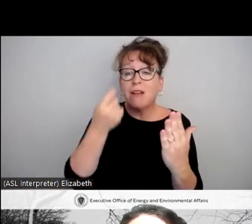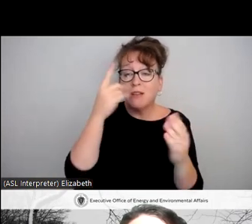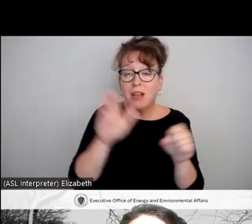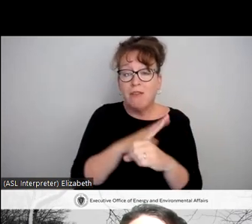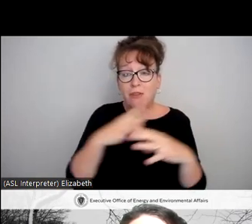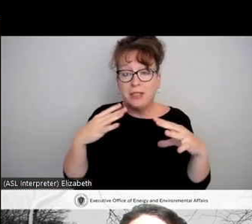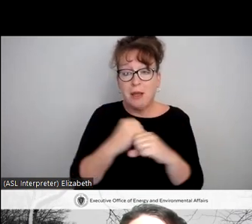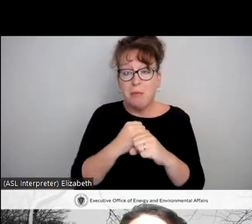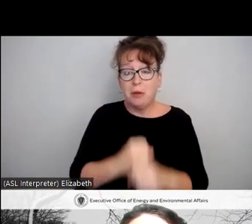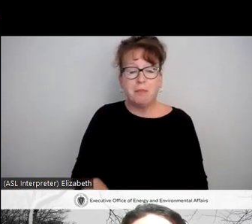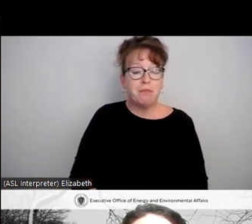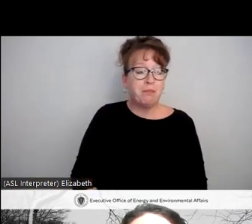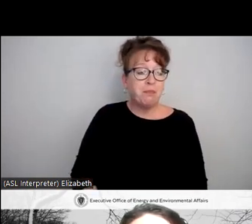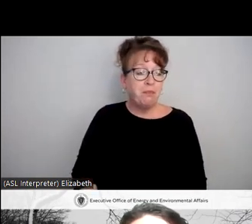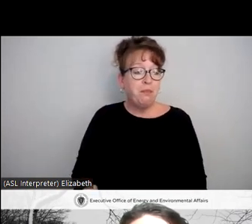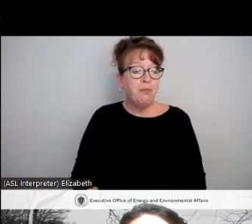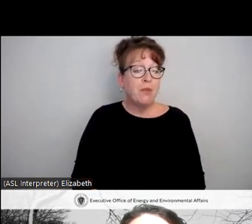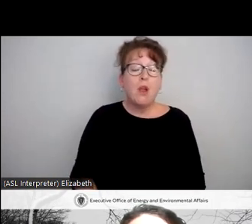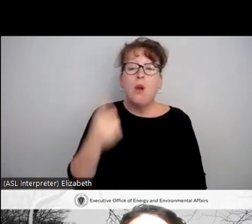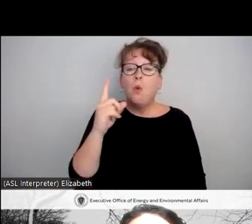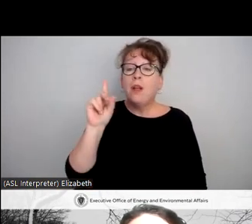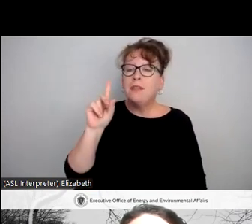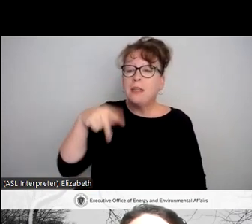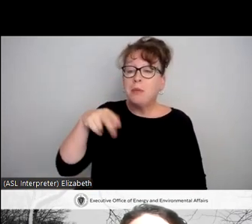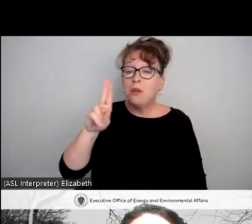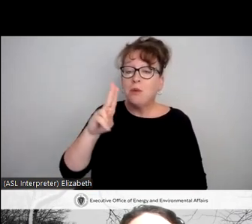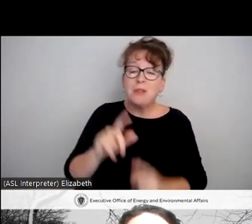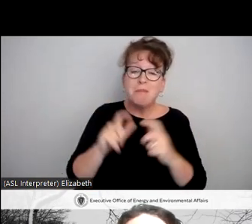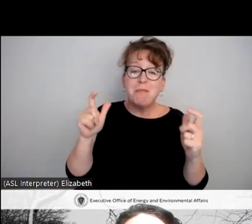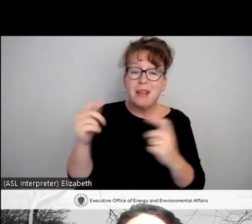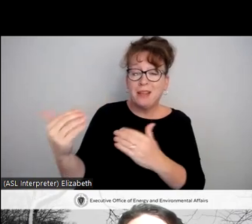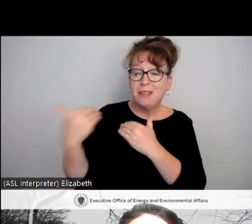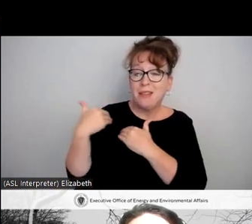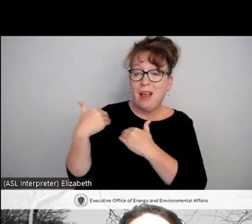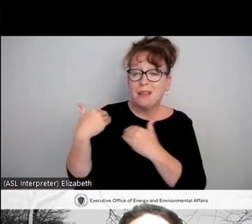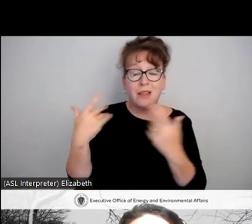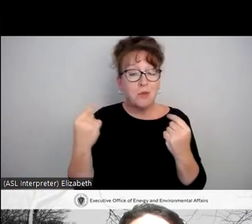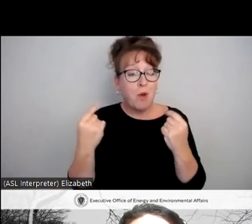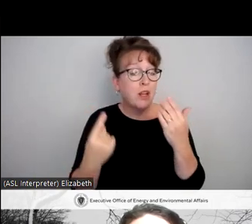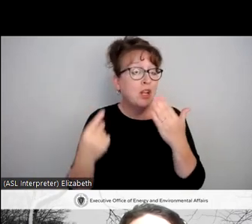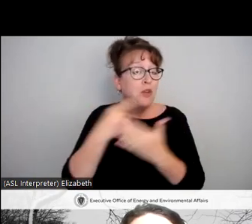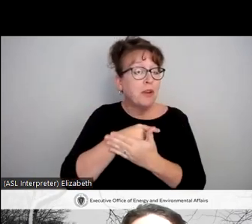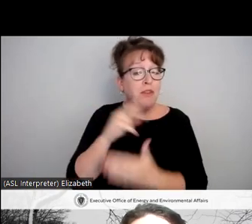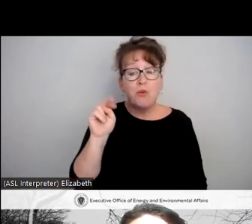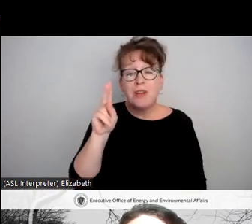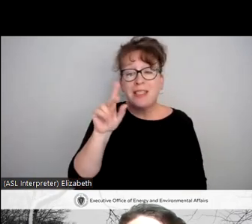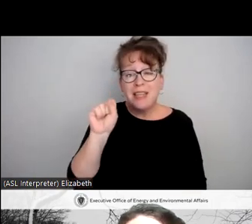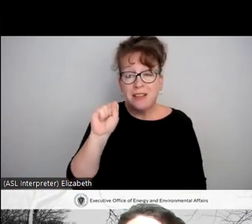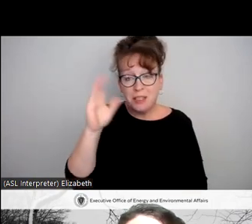dos páginas en resumen de eso que estamos de esos documentos más grandes el